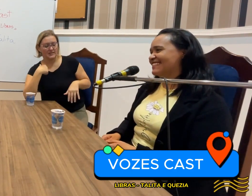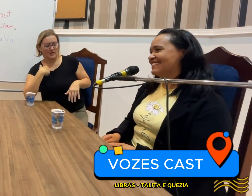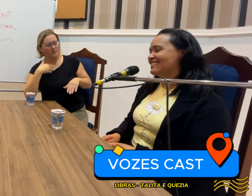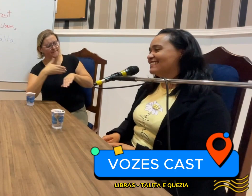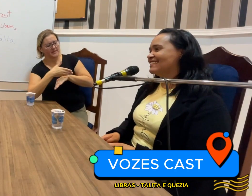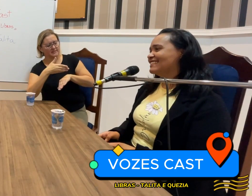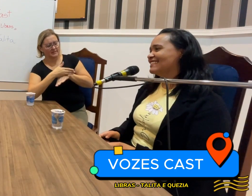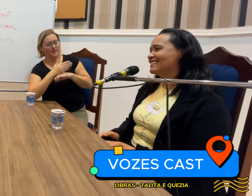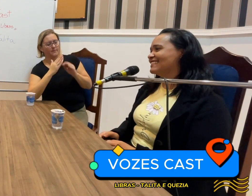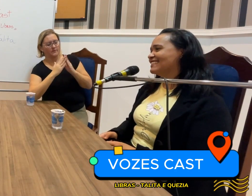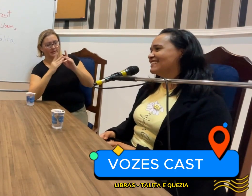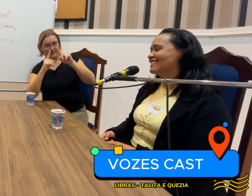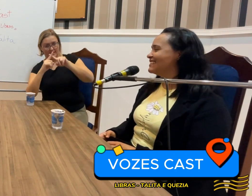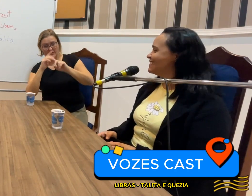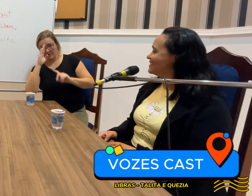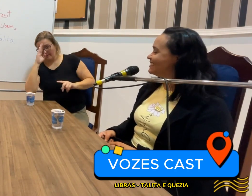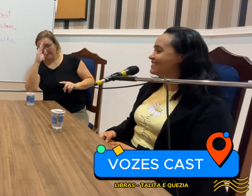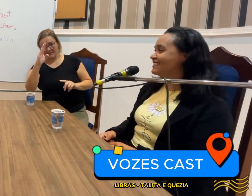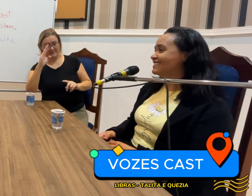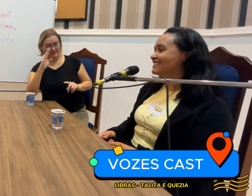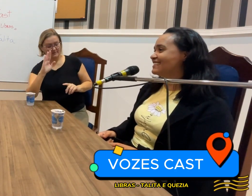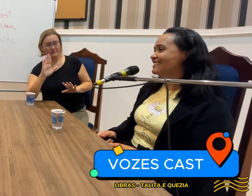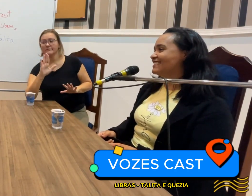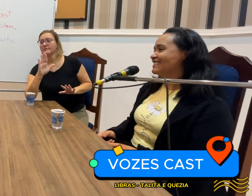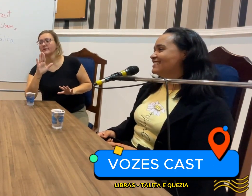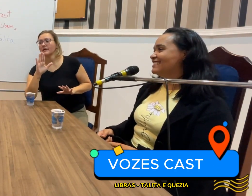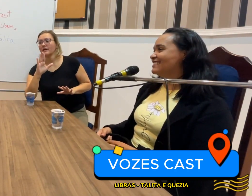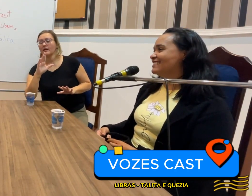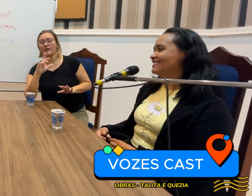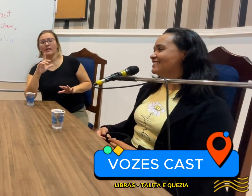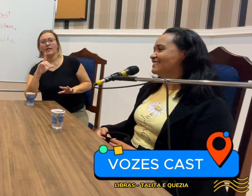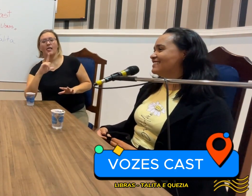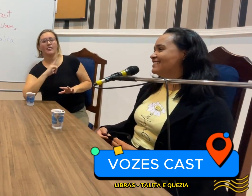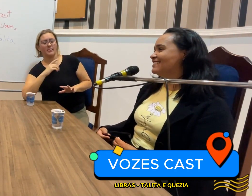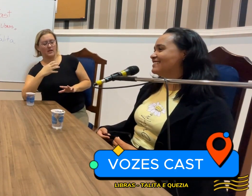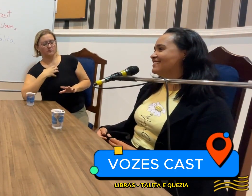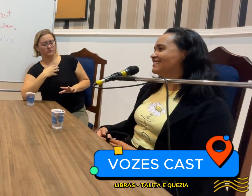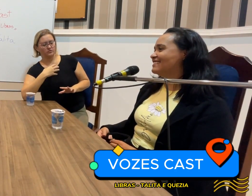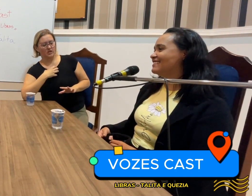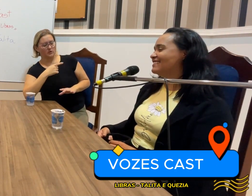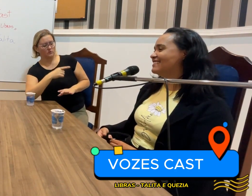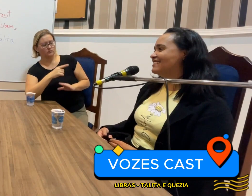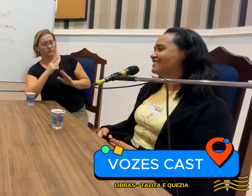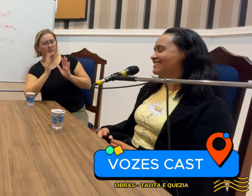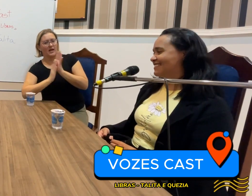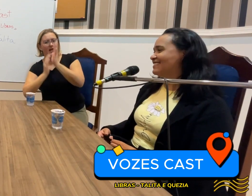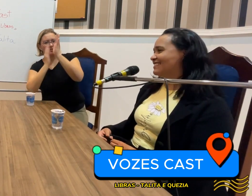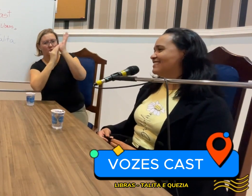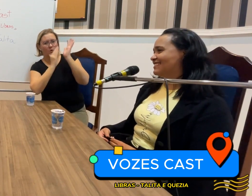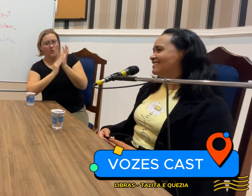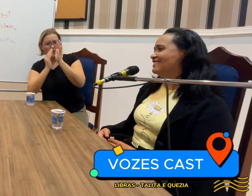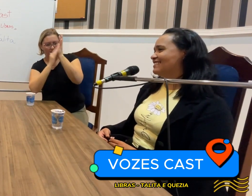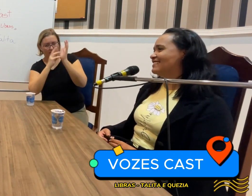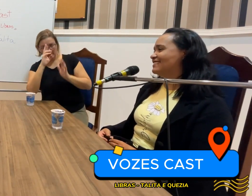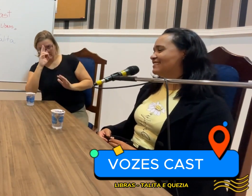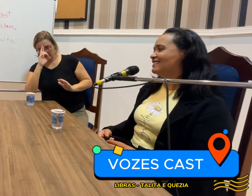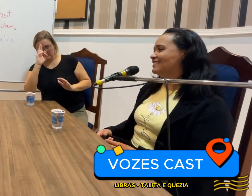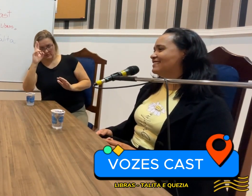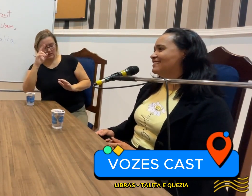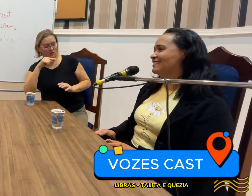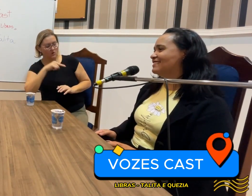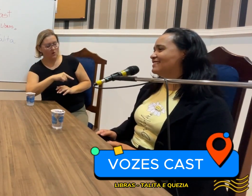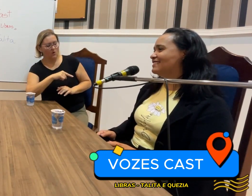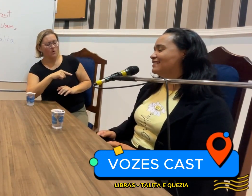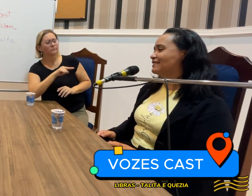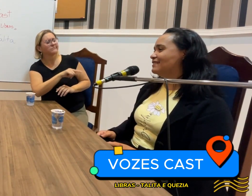né, que a forma de adorar desse grupo, os sinais que eles fazem, às vezes